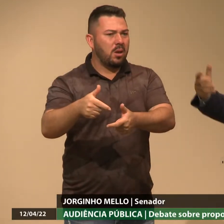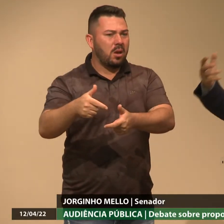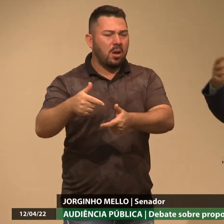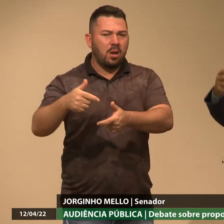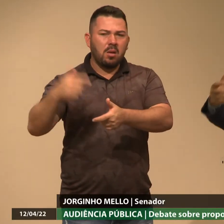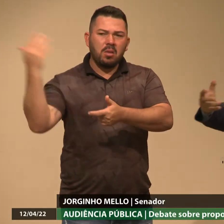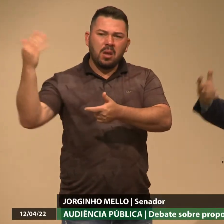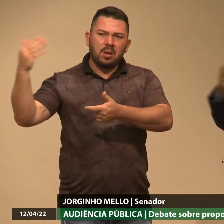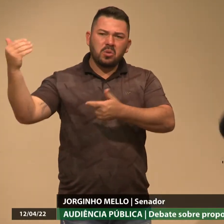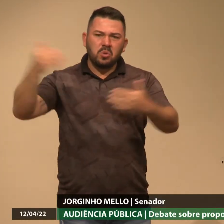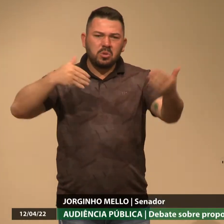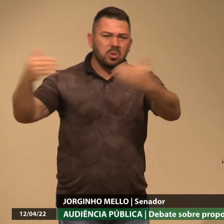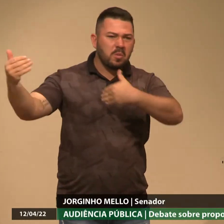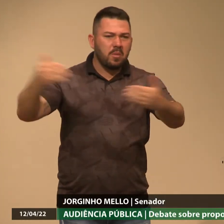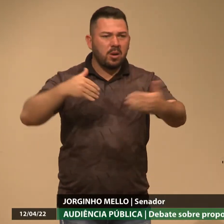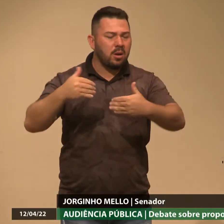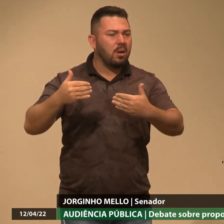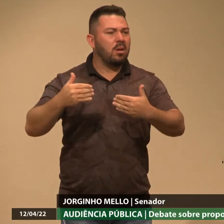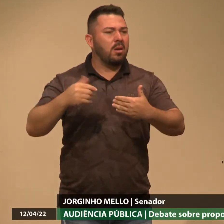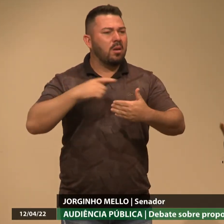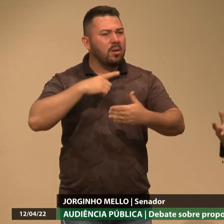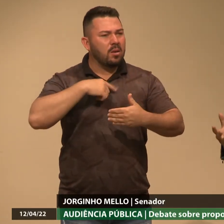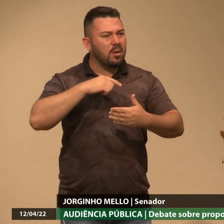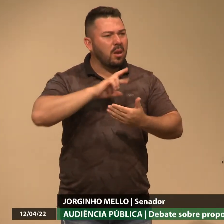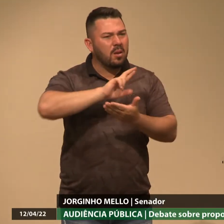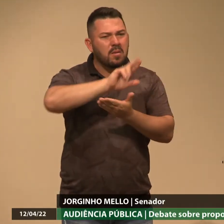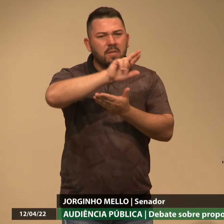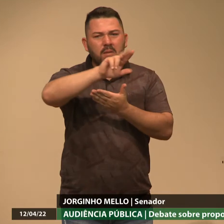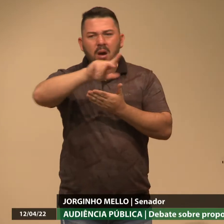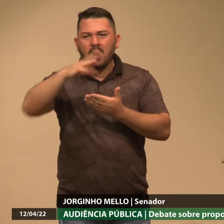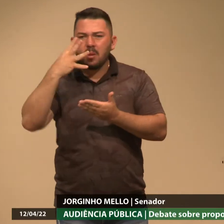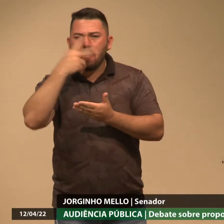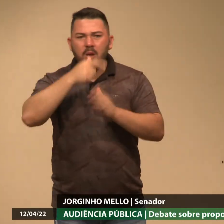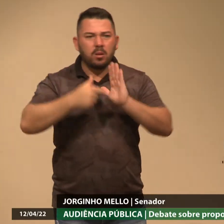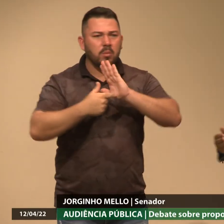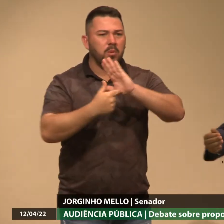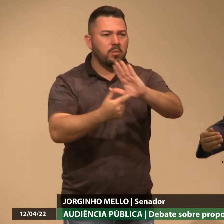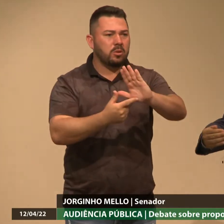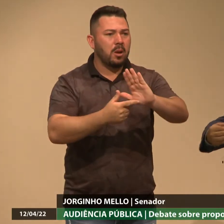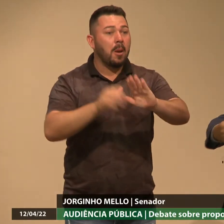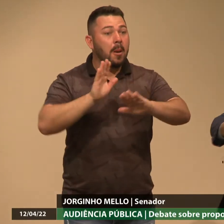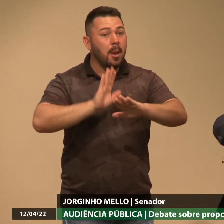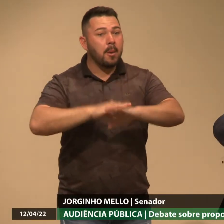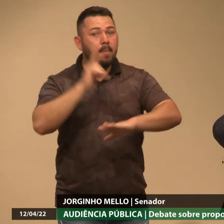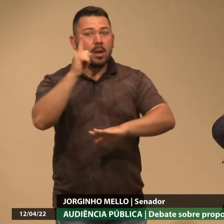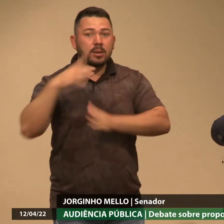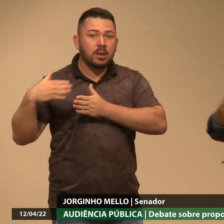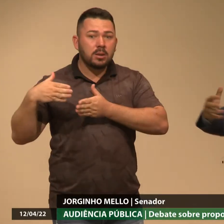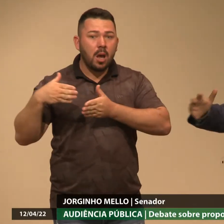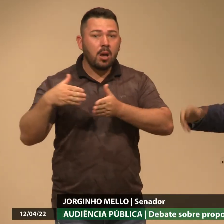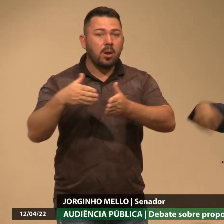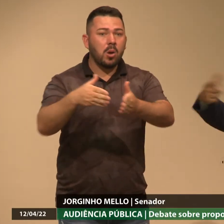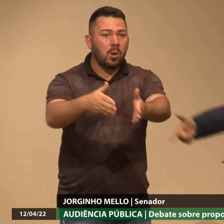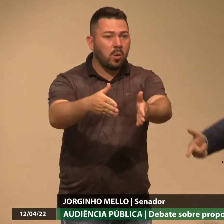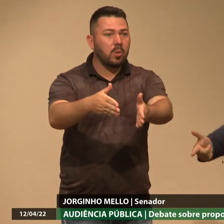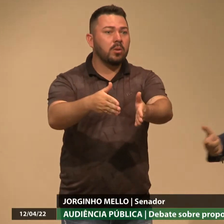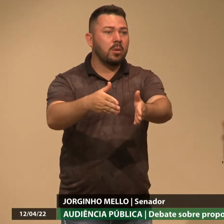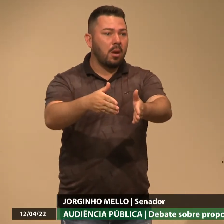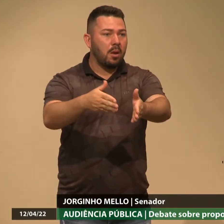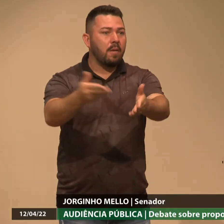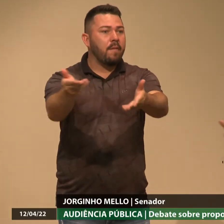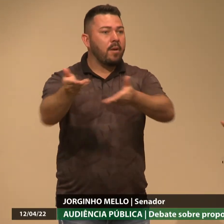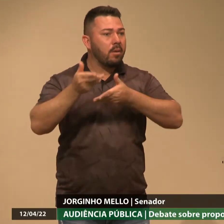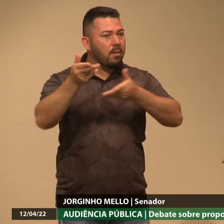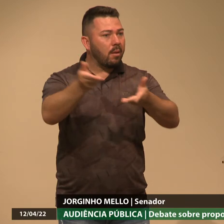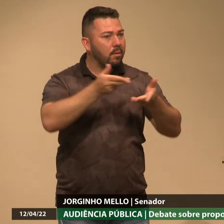os imigrantes que vieram as tempo tantas belezas para mostrar e mais essa rota vai trazer mais gente